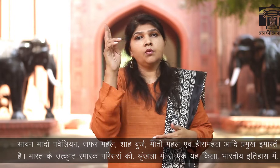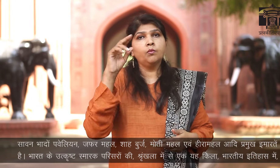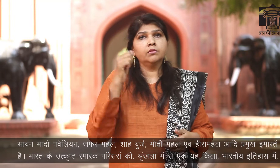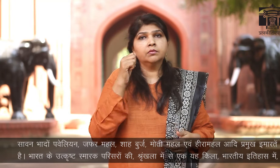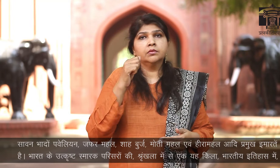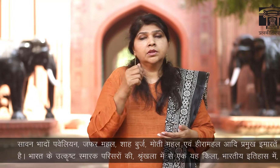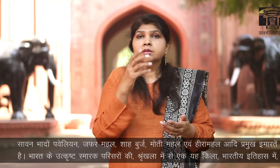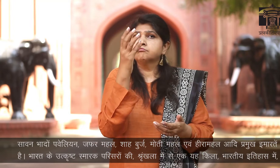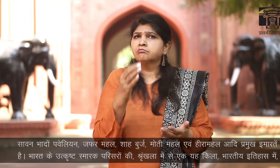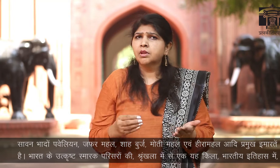श्रृंखला में यह एक महल